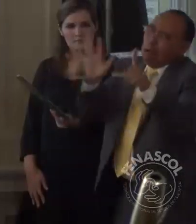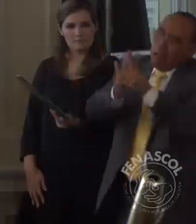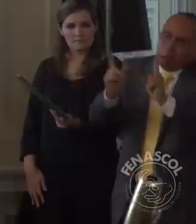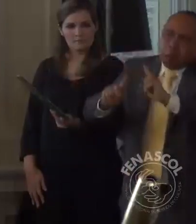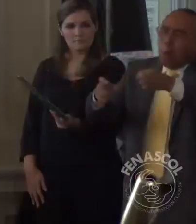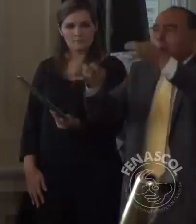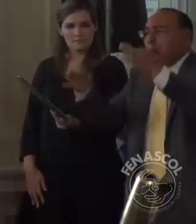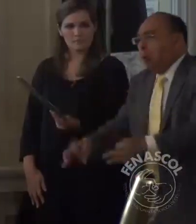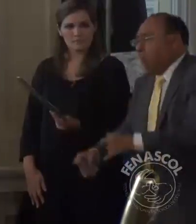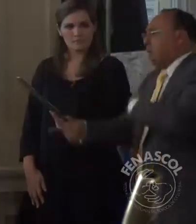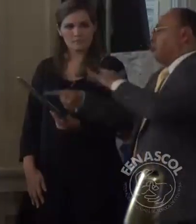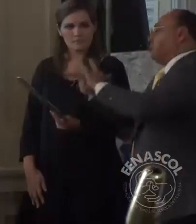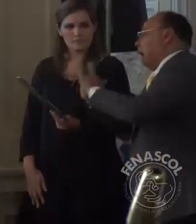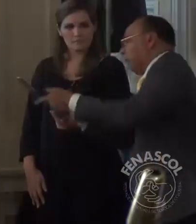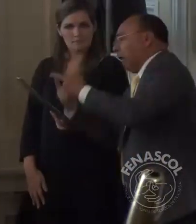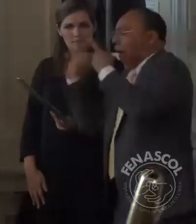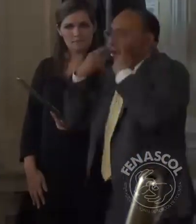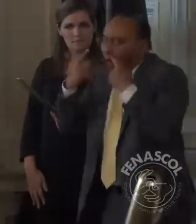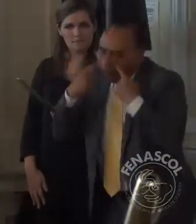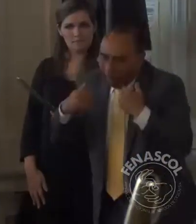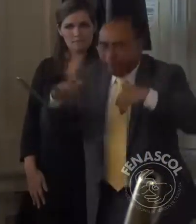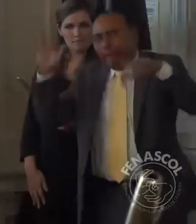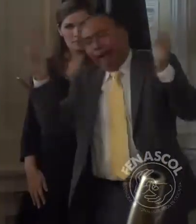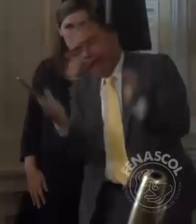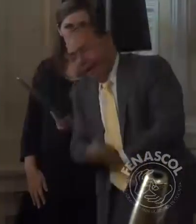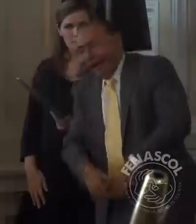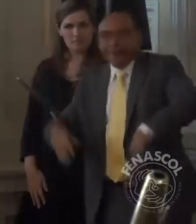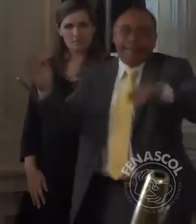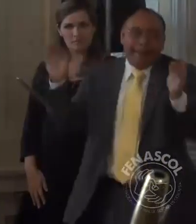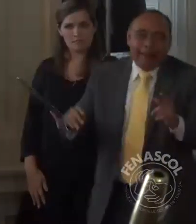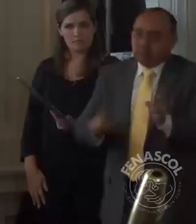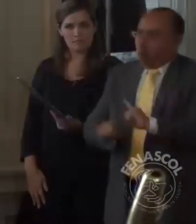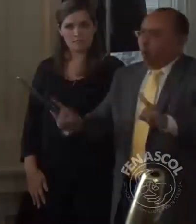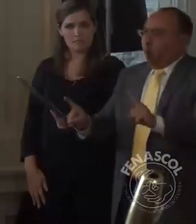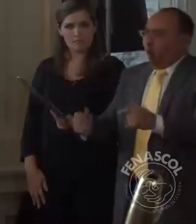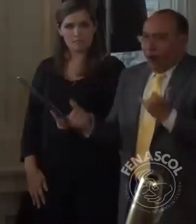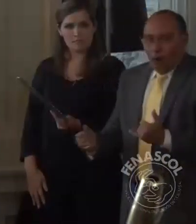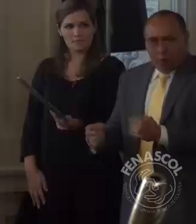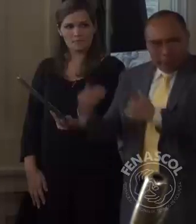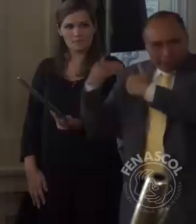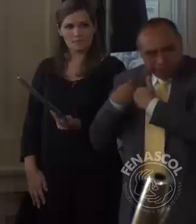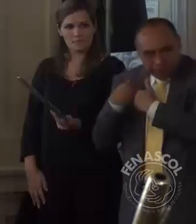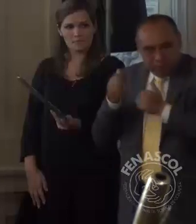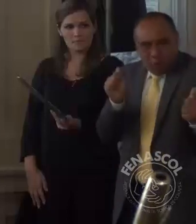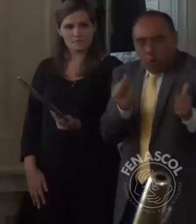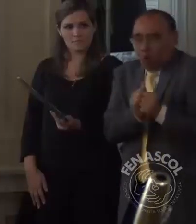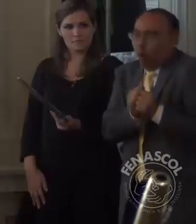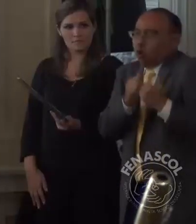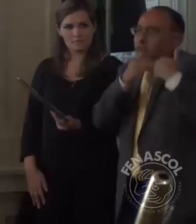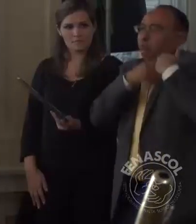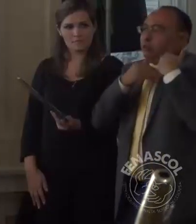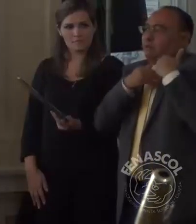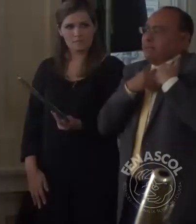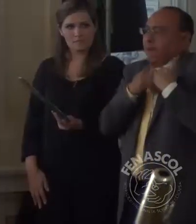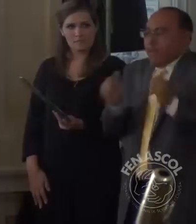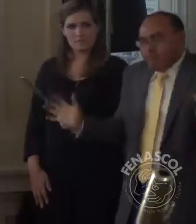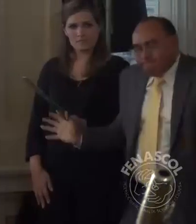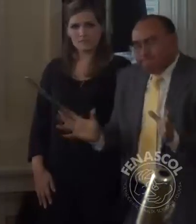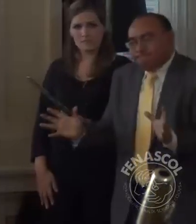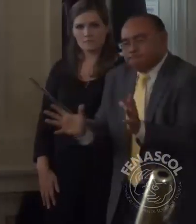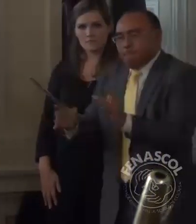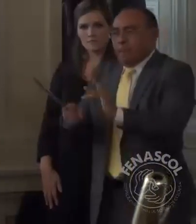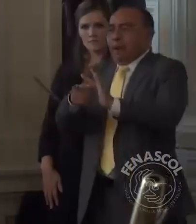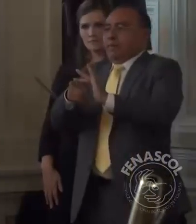nos lamentamos, la ley no se cumple, siempre estamos hablando que no se aplica. Este es el momento para que